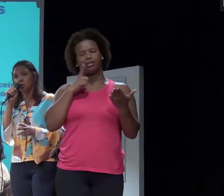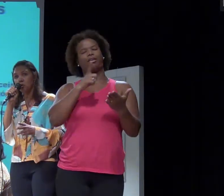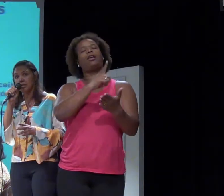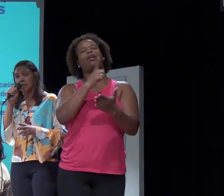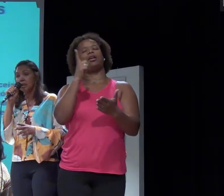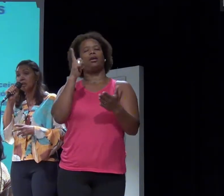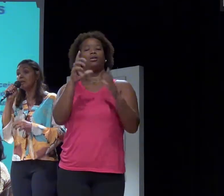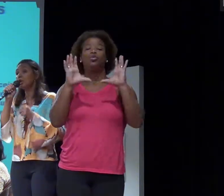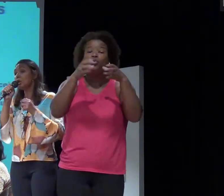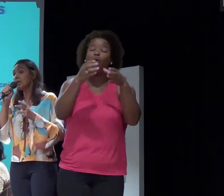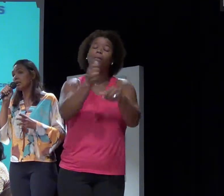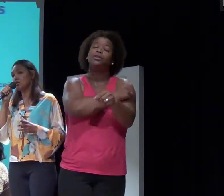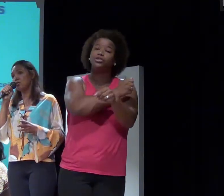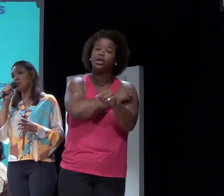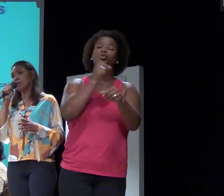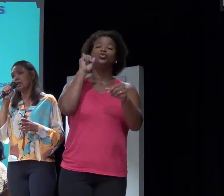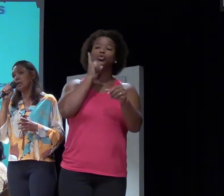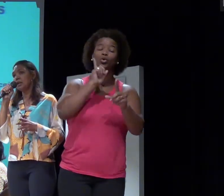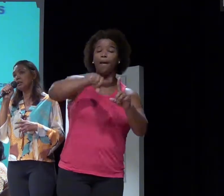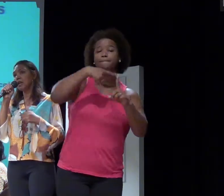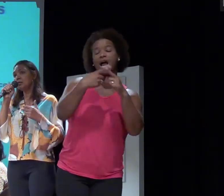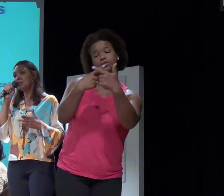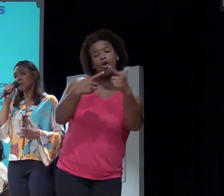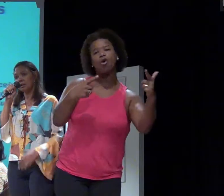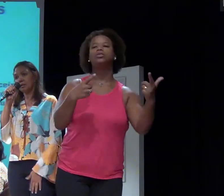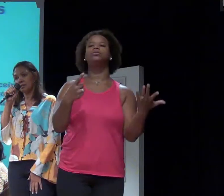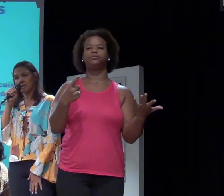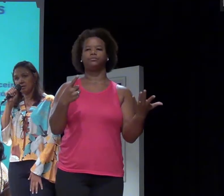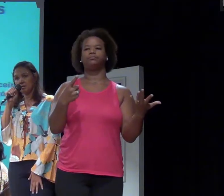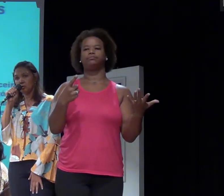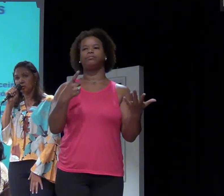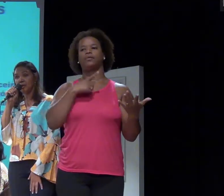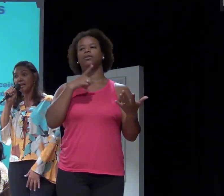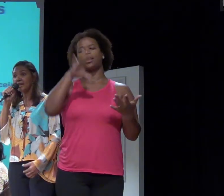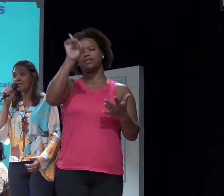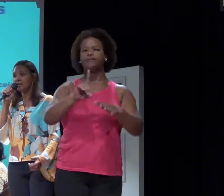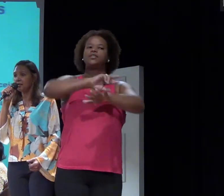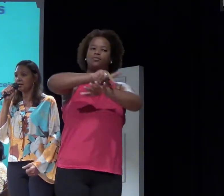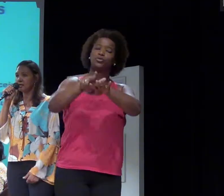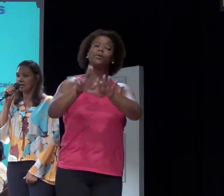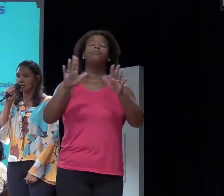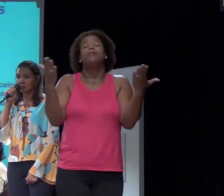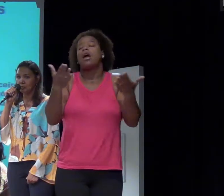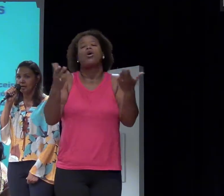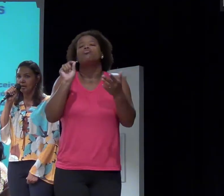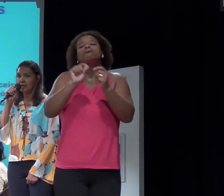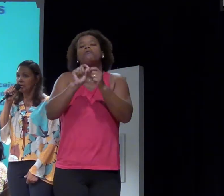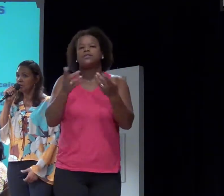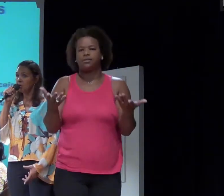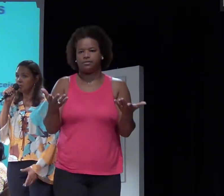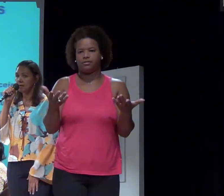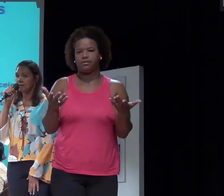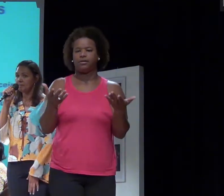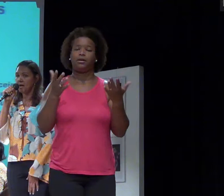muitas turmas, e em todas as turmas que tem alunos que têm deficiências múltiplas. E o que está sendo feito com esse aluno? Ele